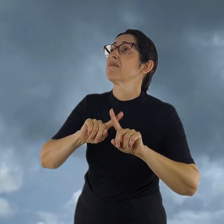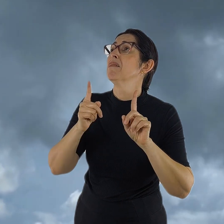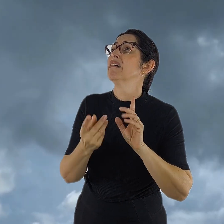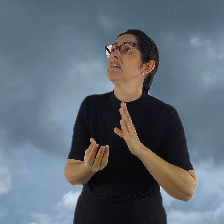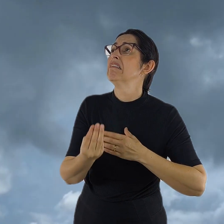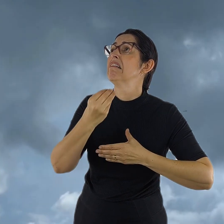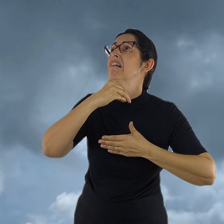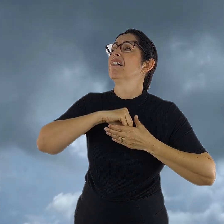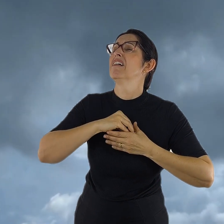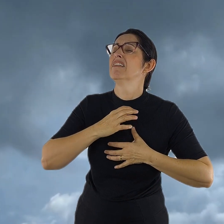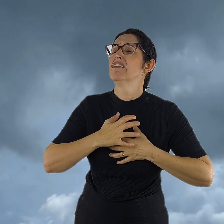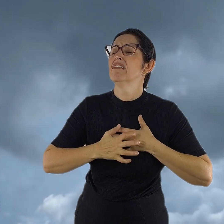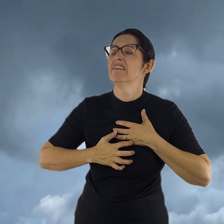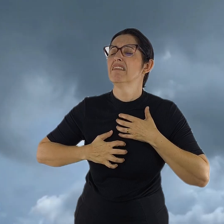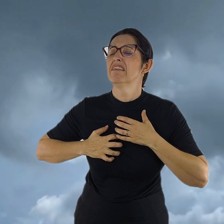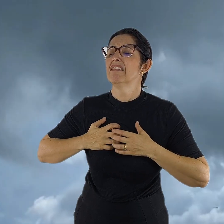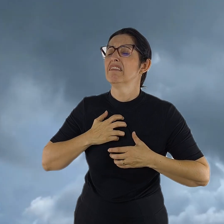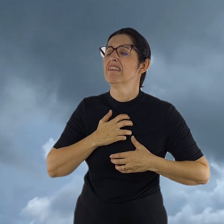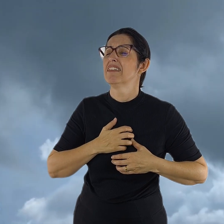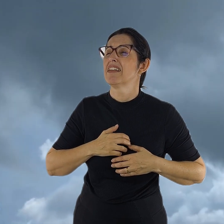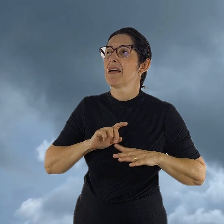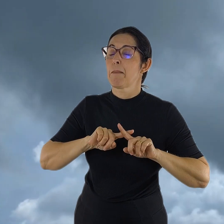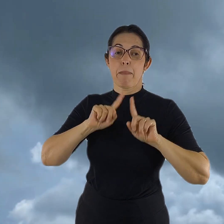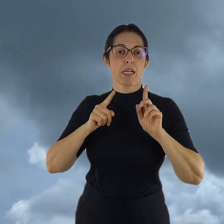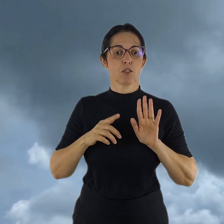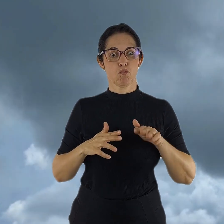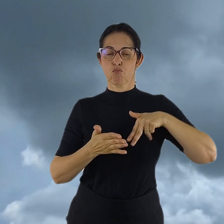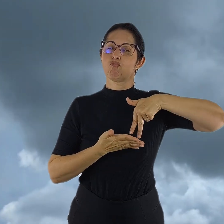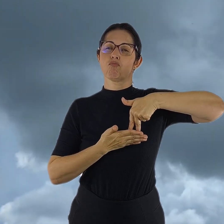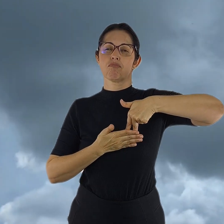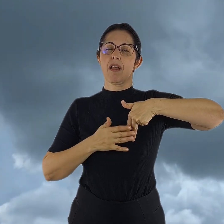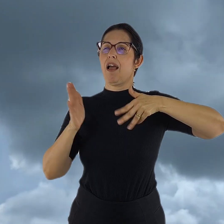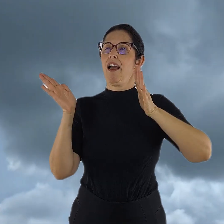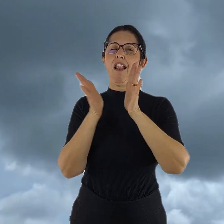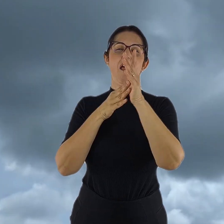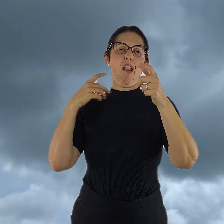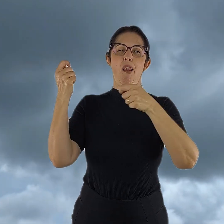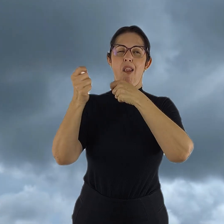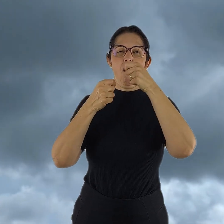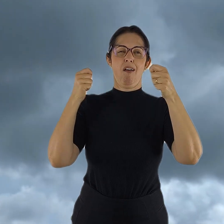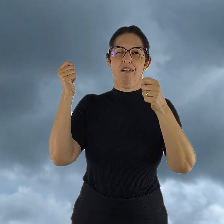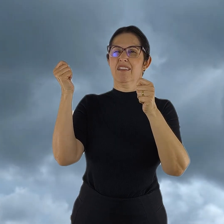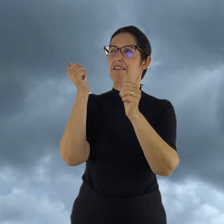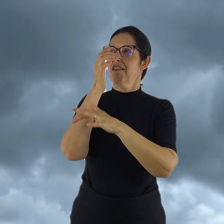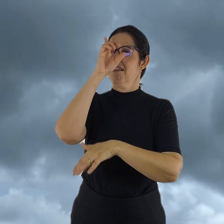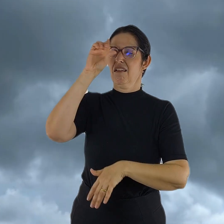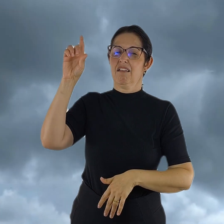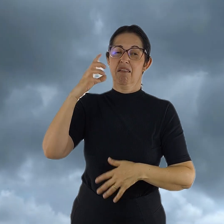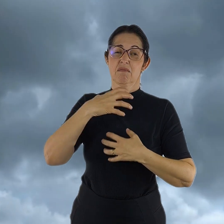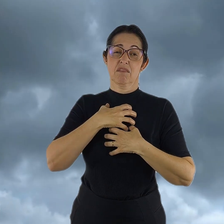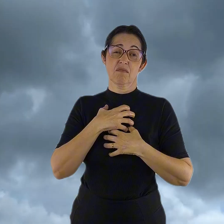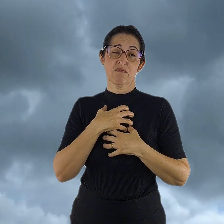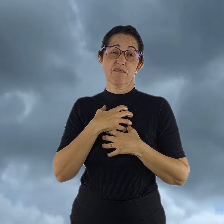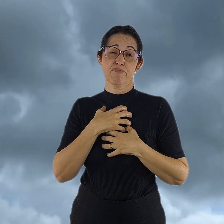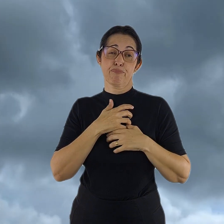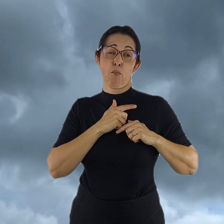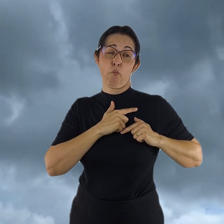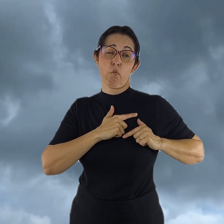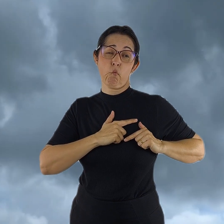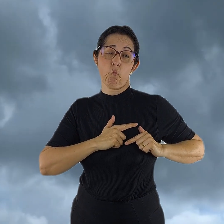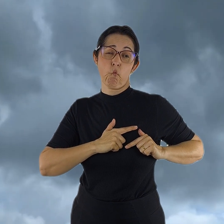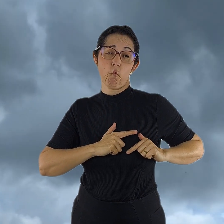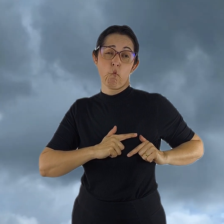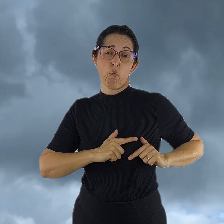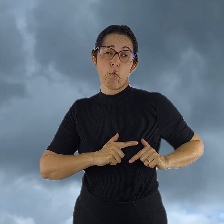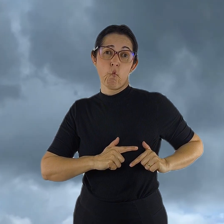todos quebrados. E aquela encenação, o culto, às vezes dando glória a Deus sem sentir nada, aleluia, sem sentir nada, um vazio